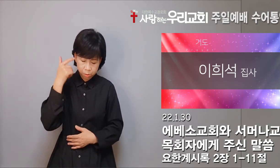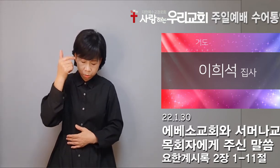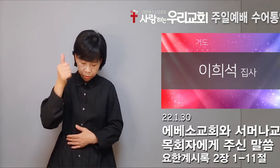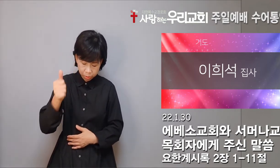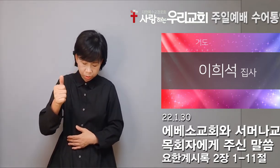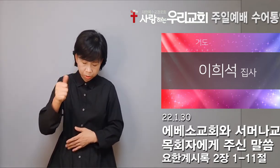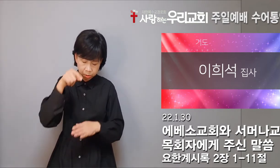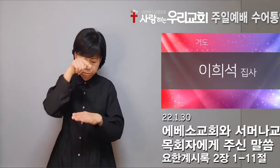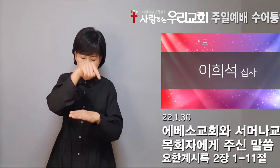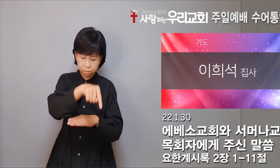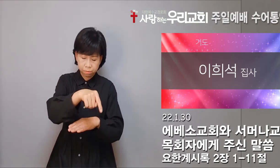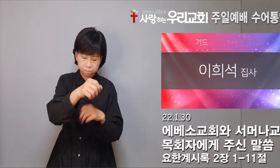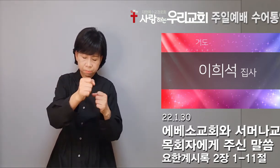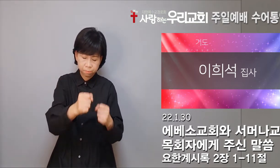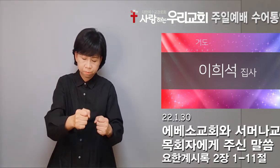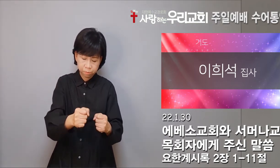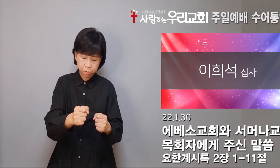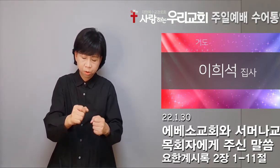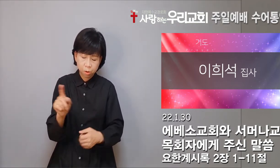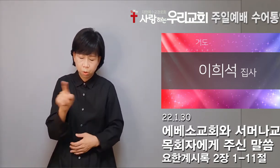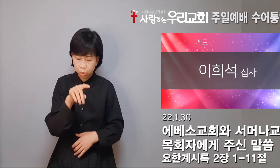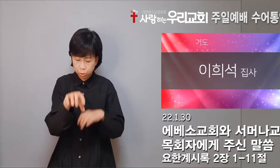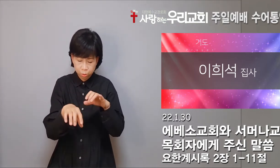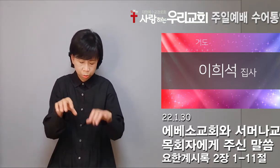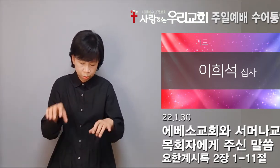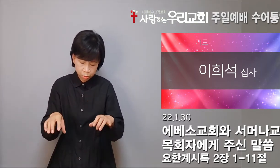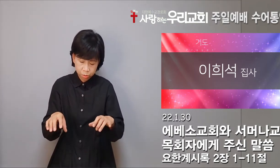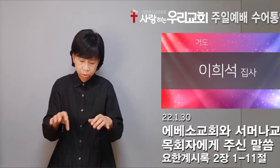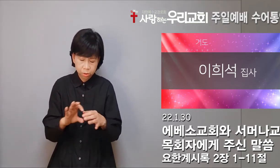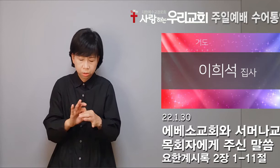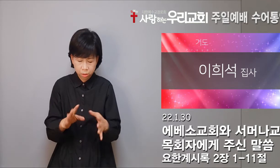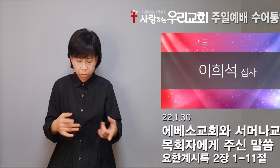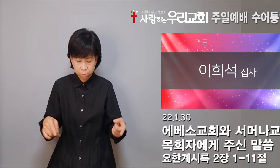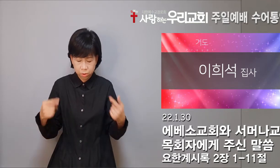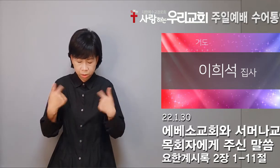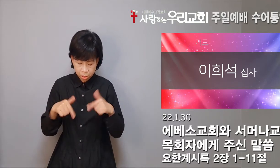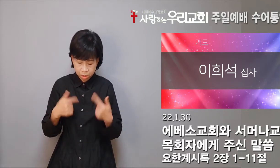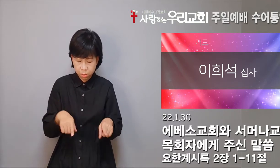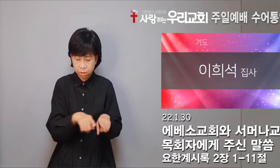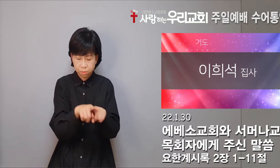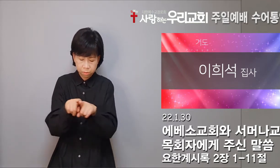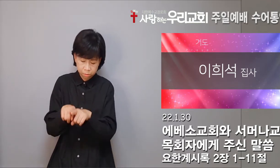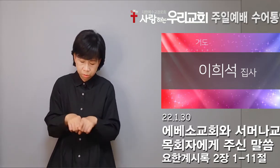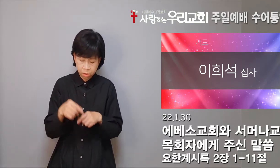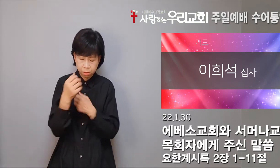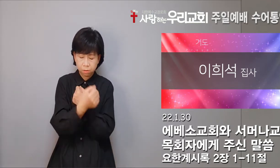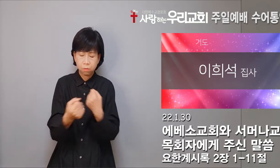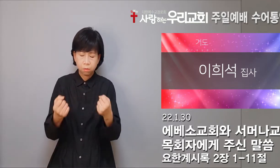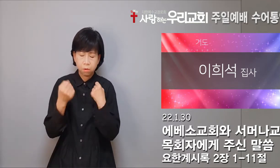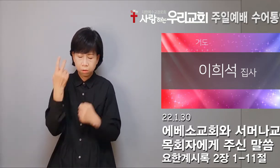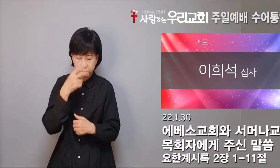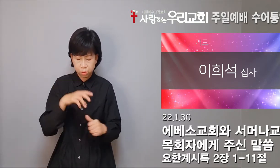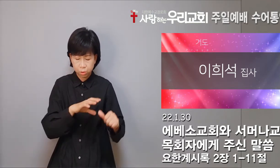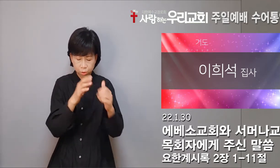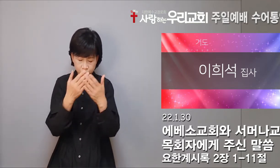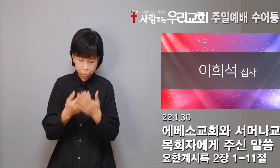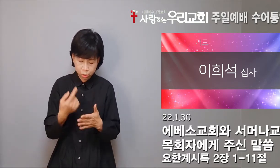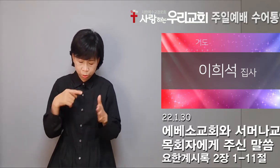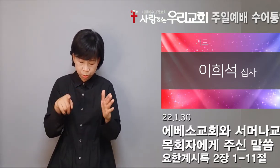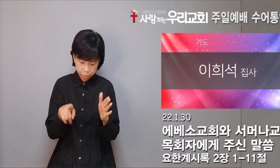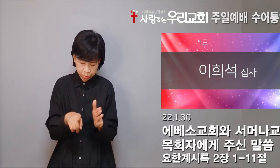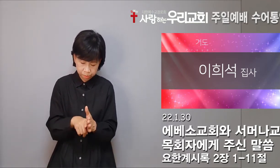어디에 계시든지 무엇을 하시든지 주님 함께 하시어 건강을 지켜주실 줄로 믿습니다.